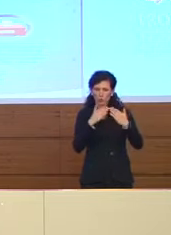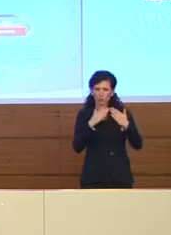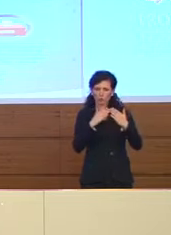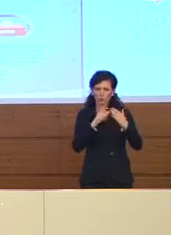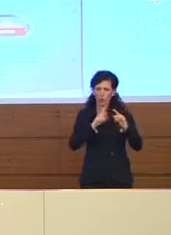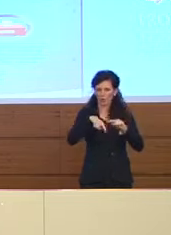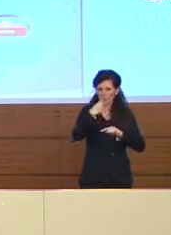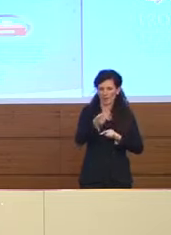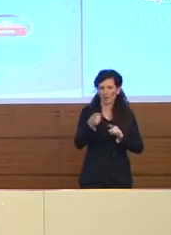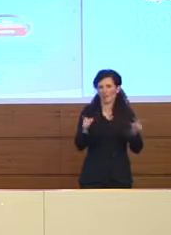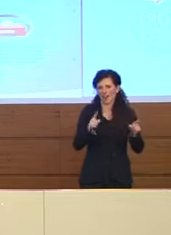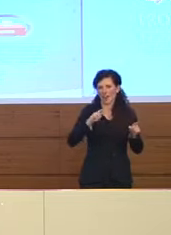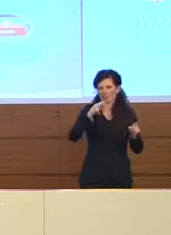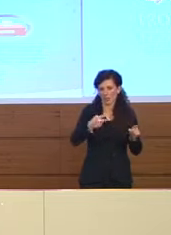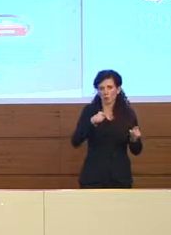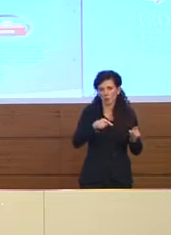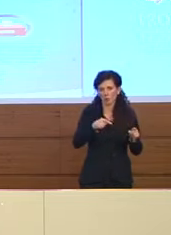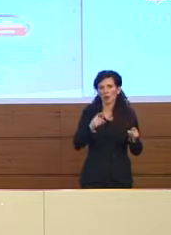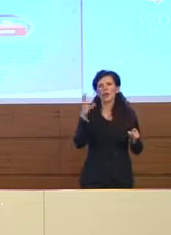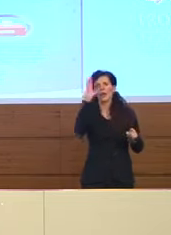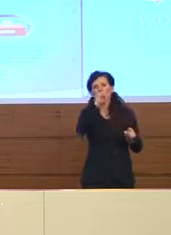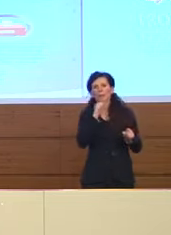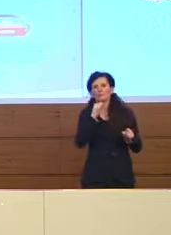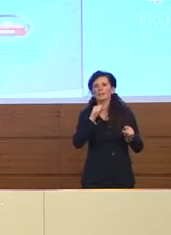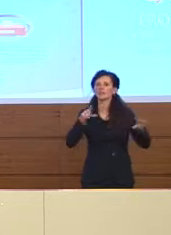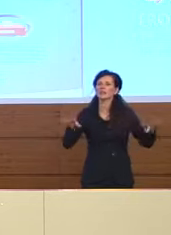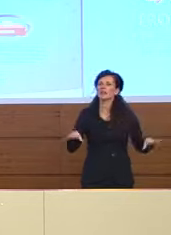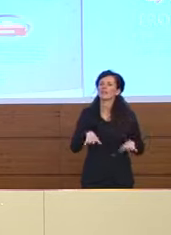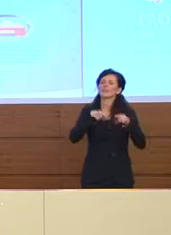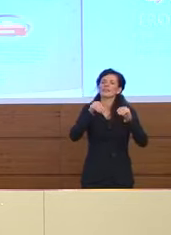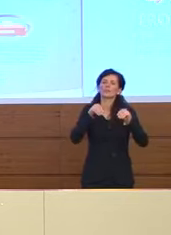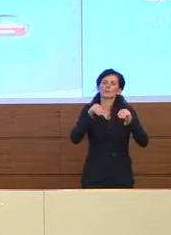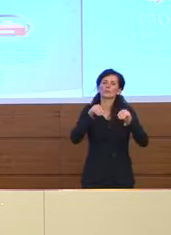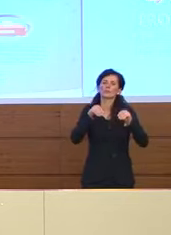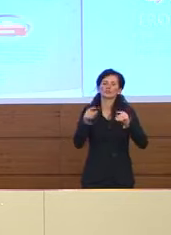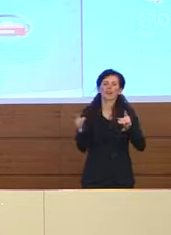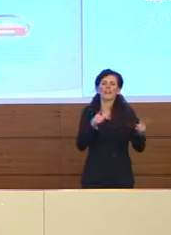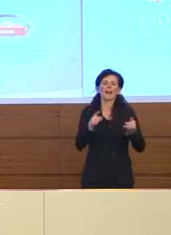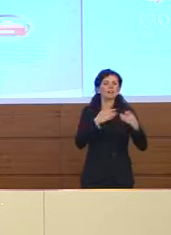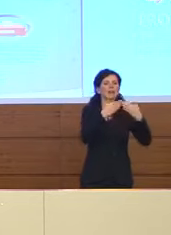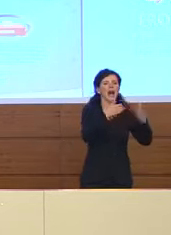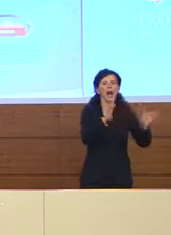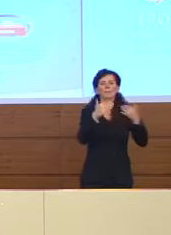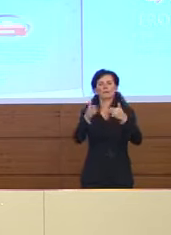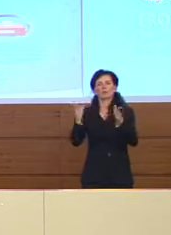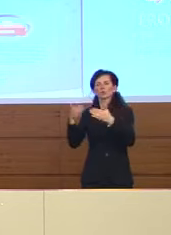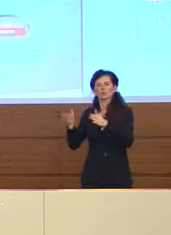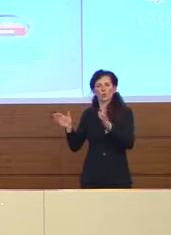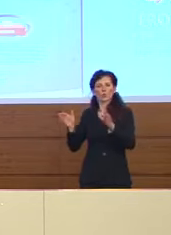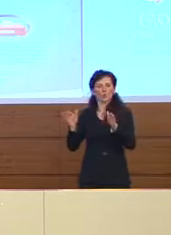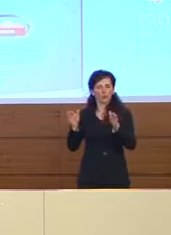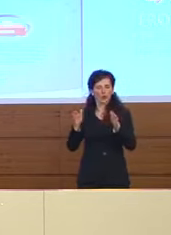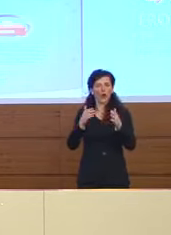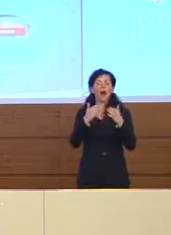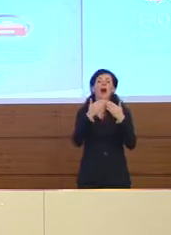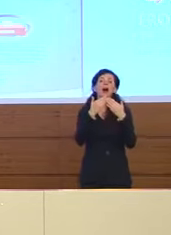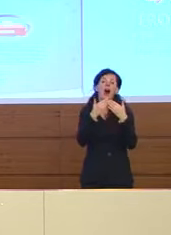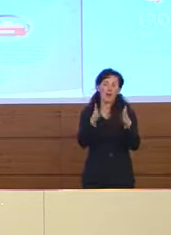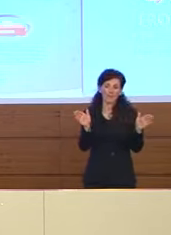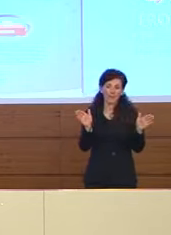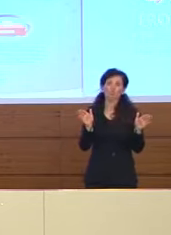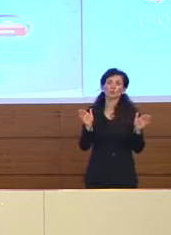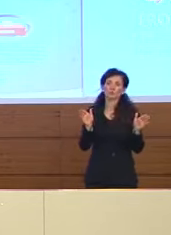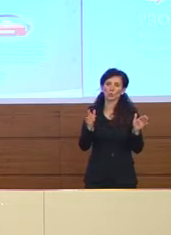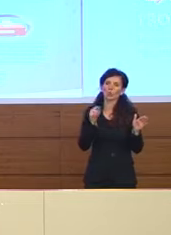per le iniziali fasi di riapertura di un processo che però sottolineo per l'ennesima volta